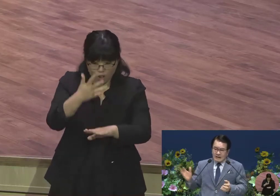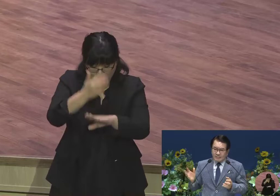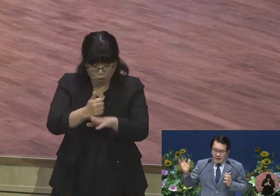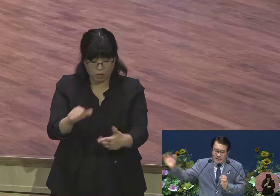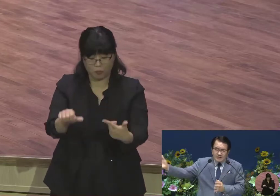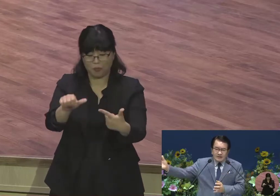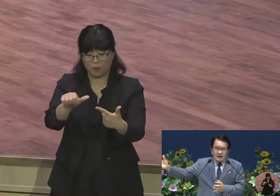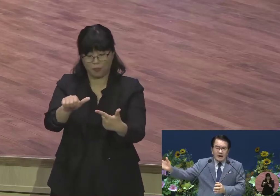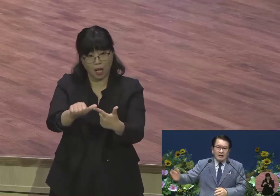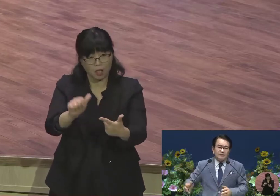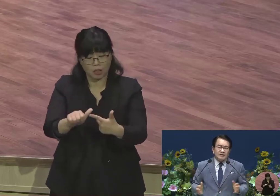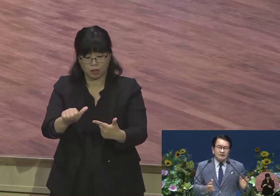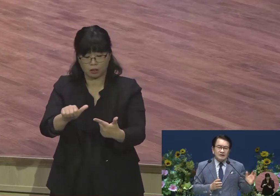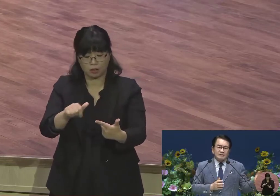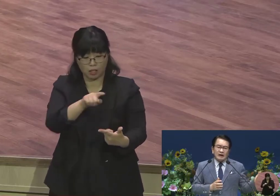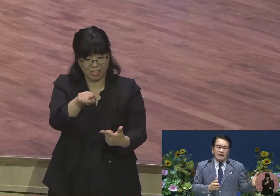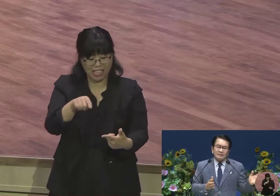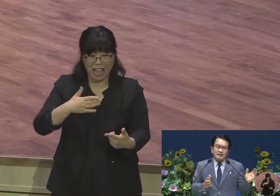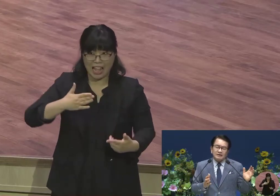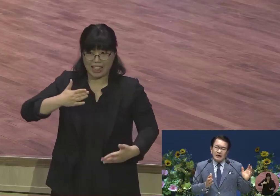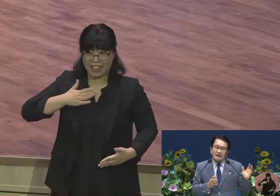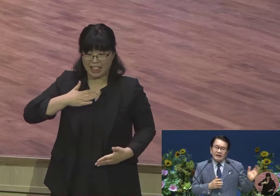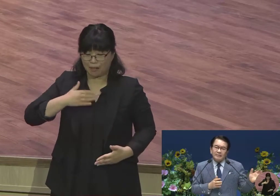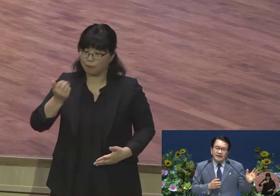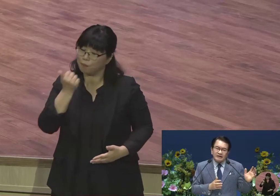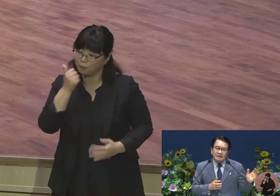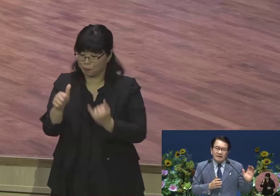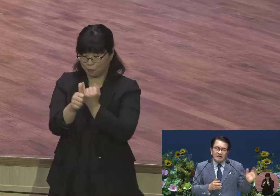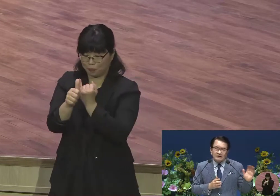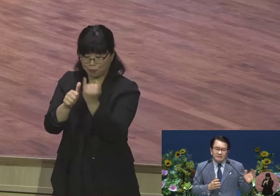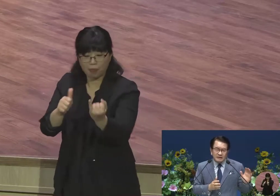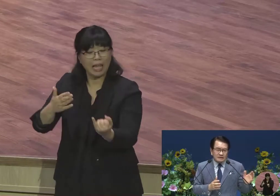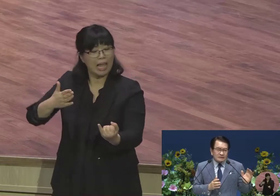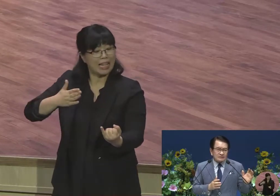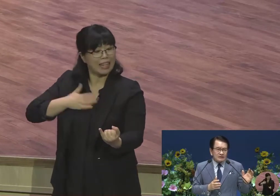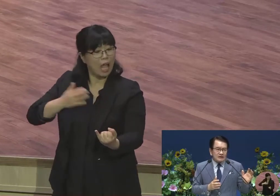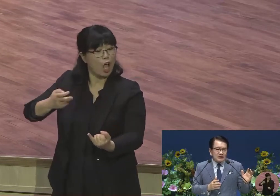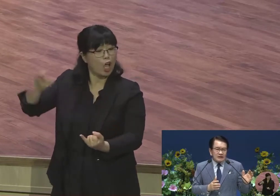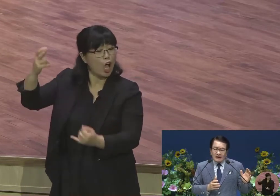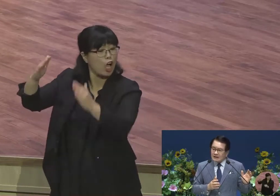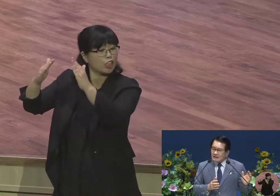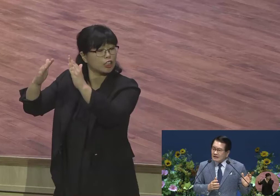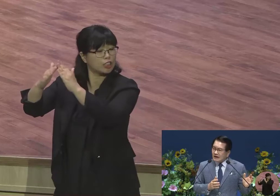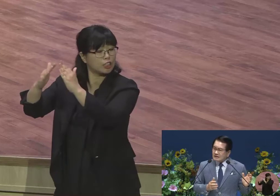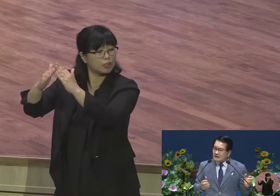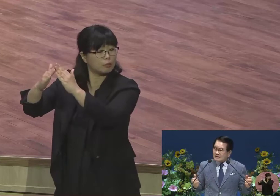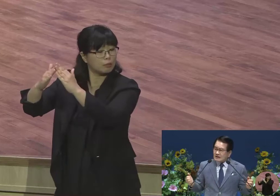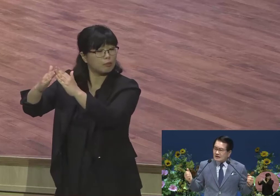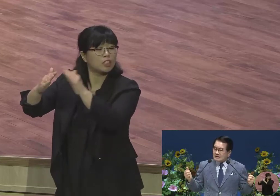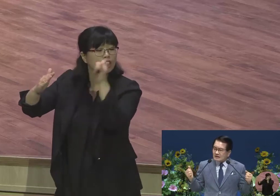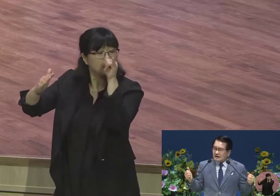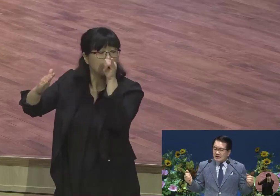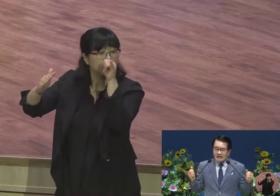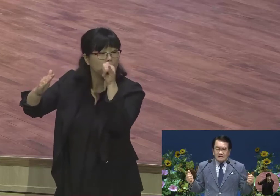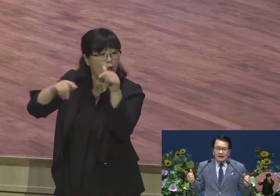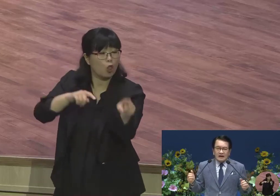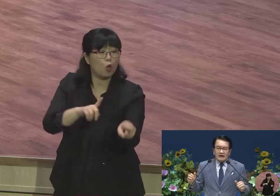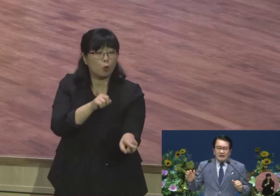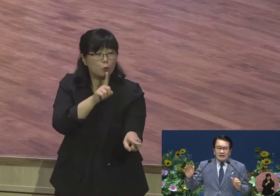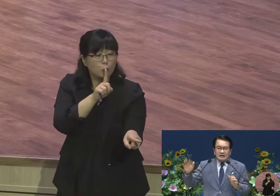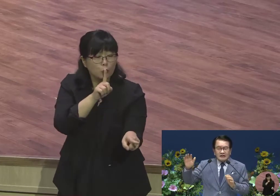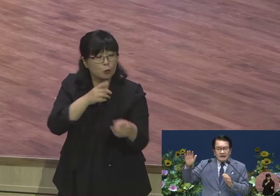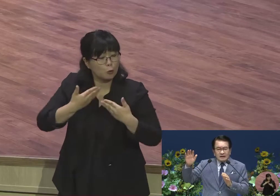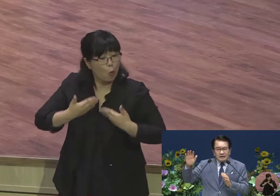빨리 피신해라 피신할 때 며칠만 있으면 그 애서가 실기땅득한